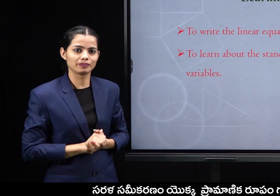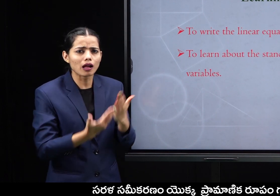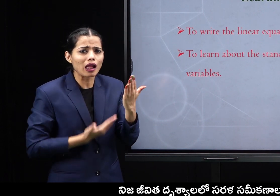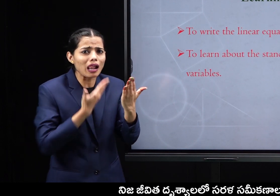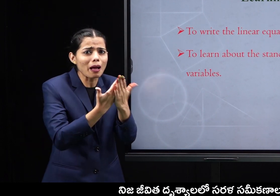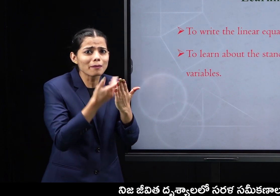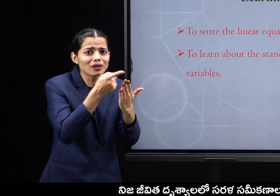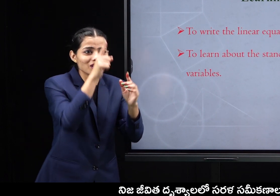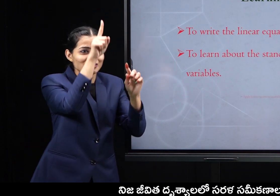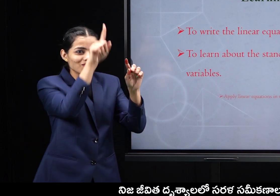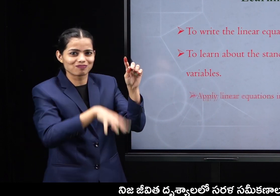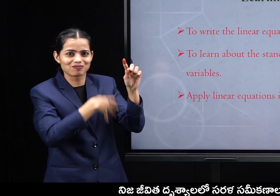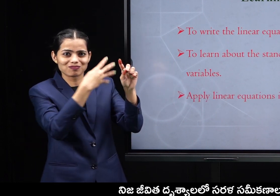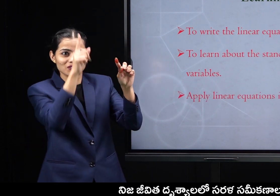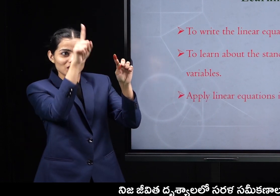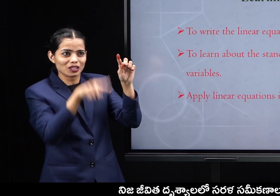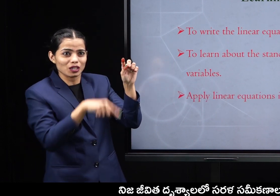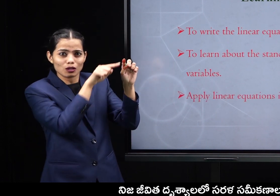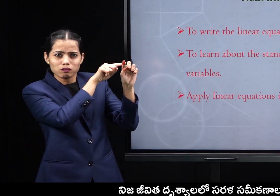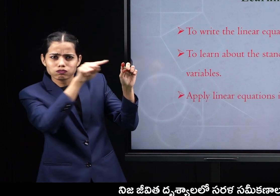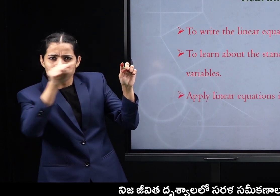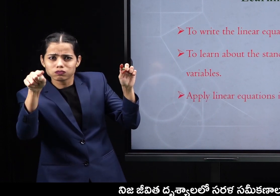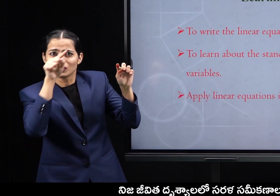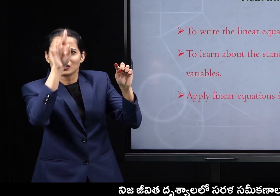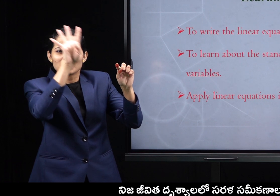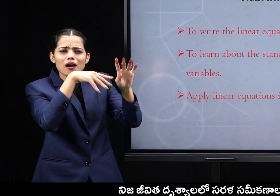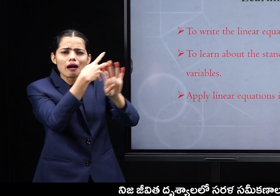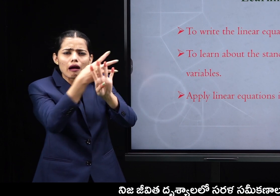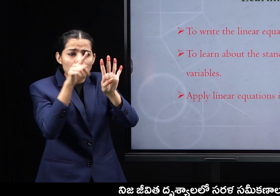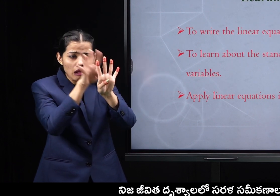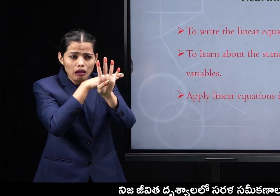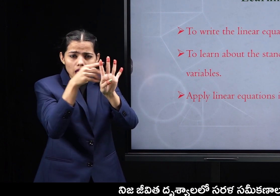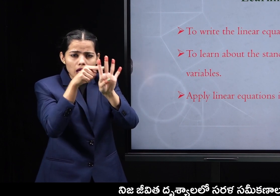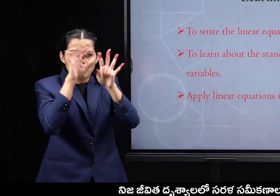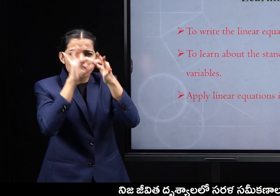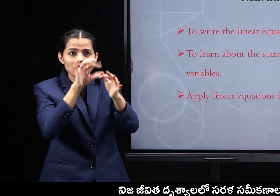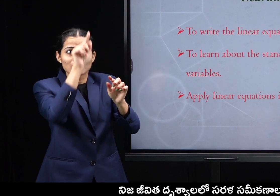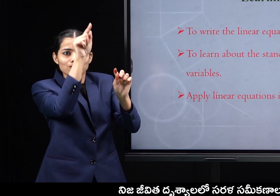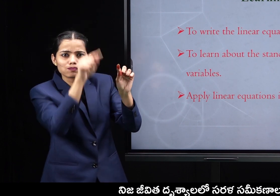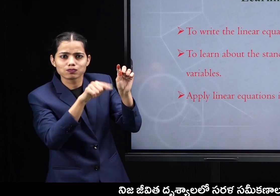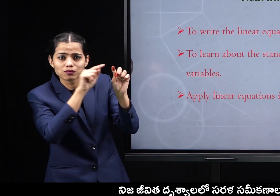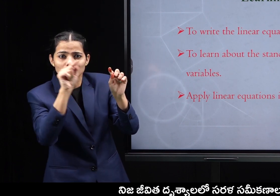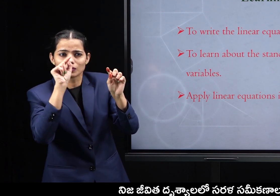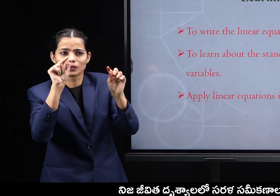నిజ జీవిత దృశ్యాలలో సరళ సమీకరణాలను వర్తింపజేయండి.